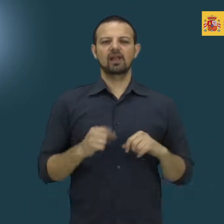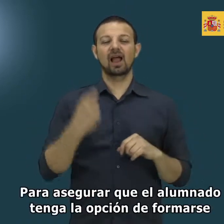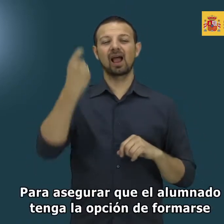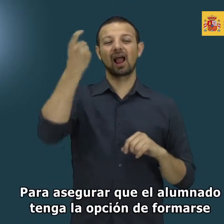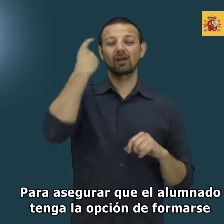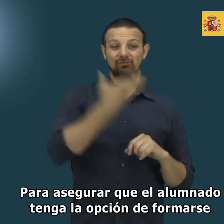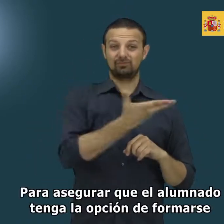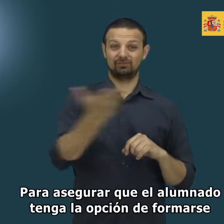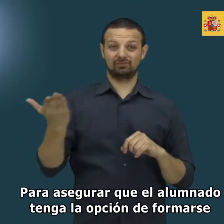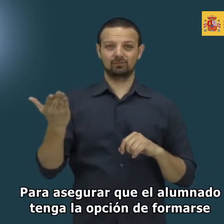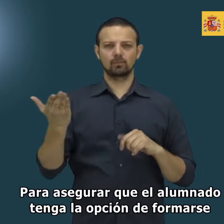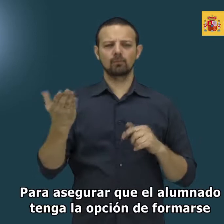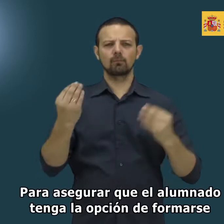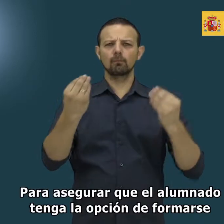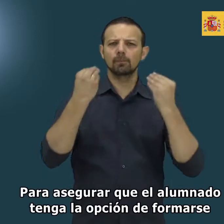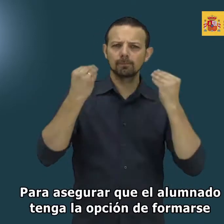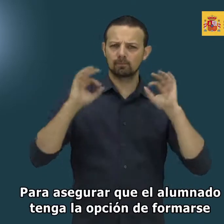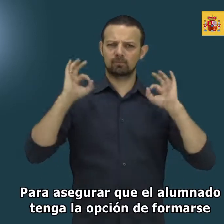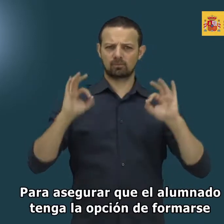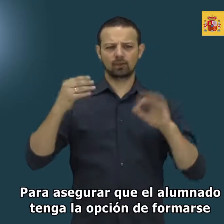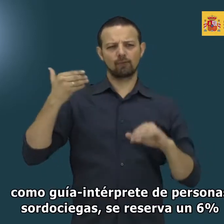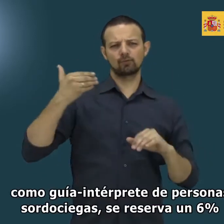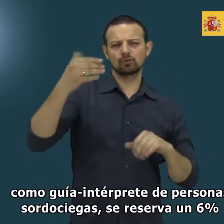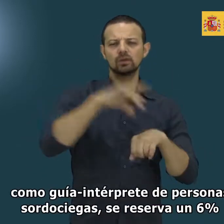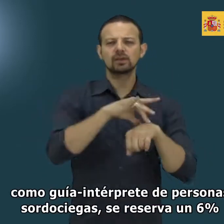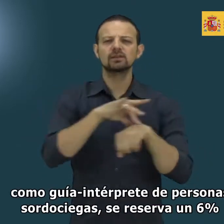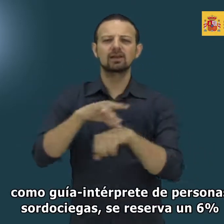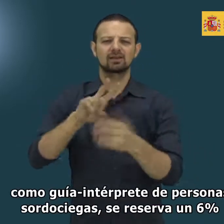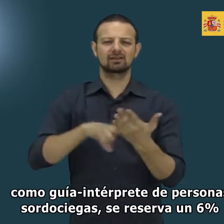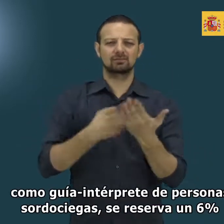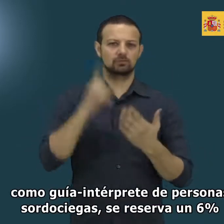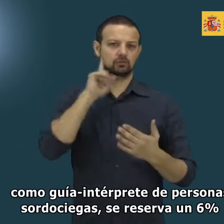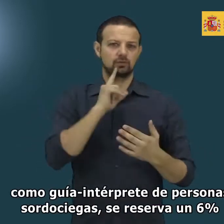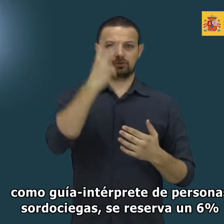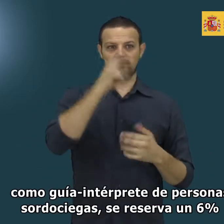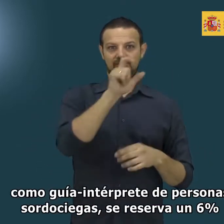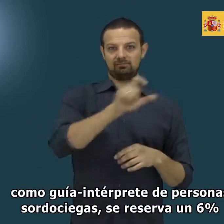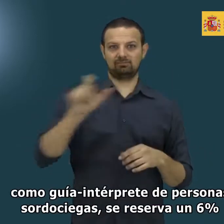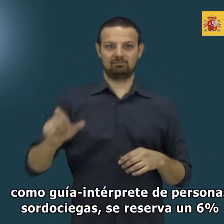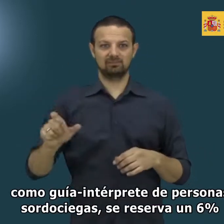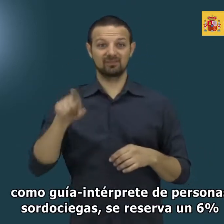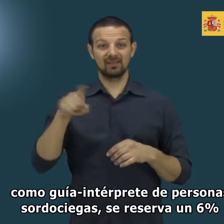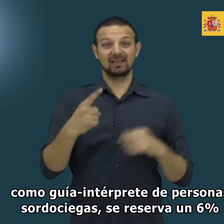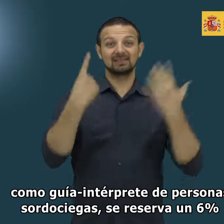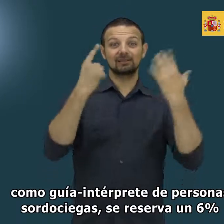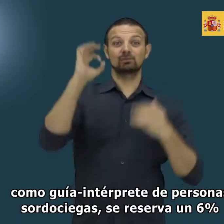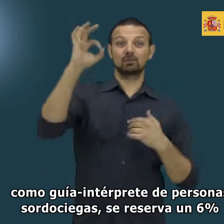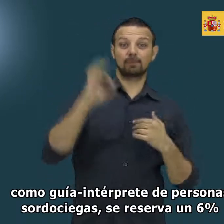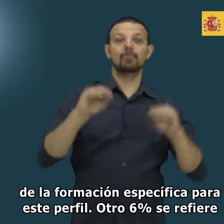Para asegurar que el alumnado tenga la opción de formarse como guía intérprete de personas sordociegas, se reserva un 6% de la